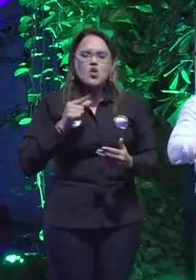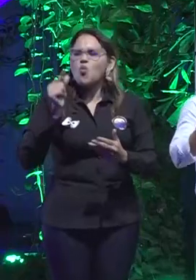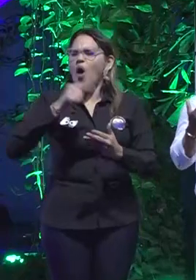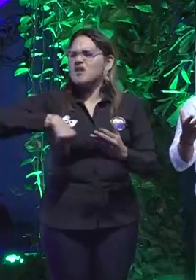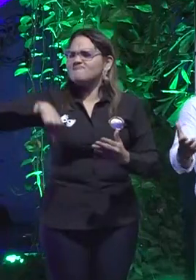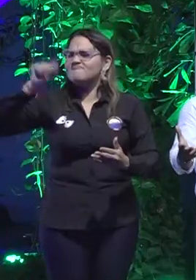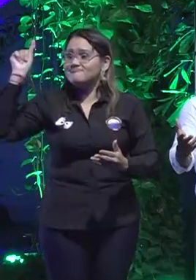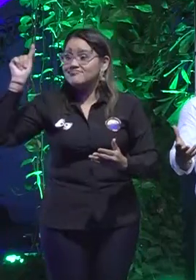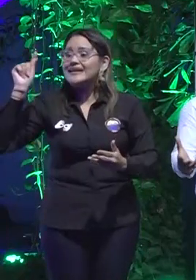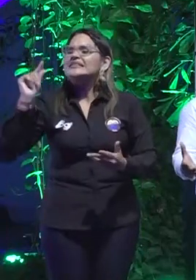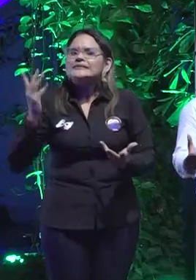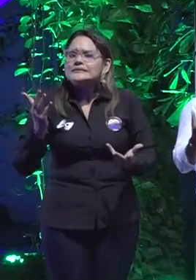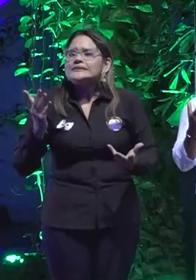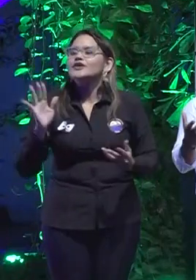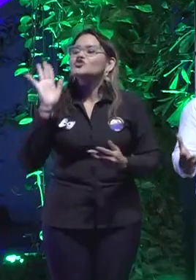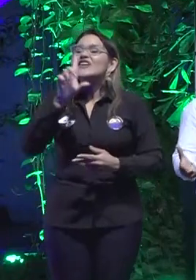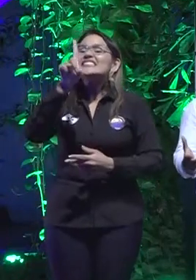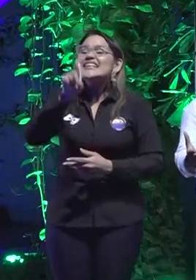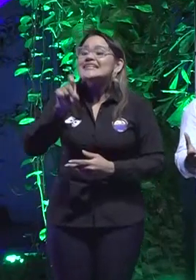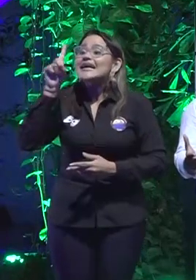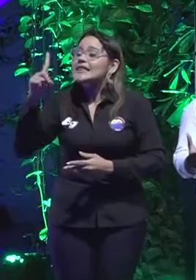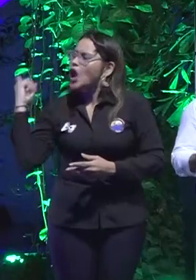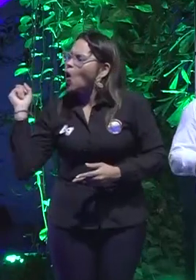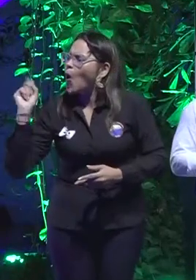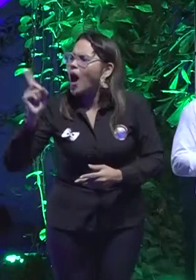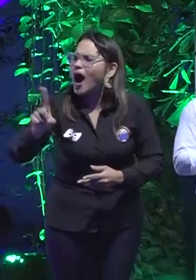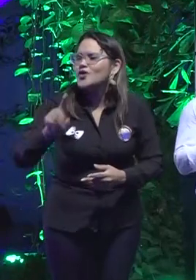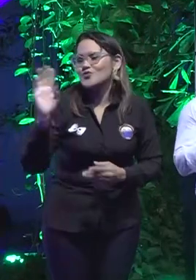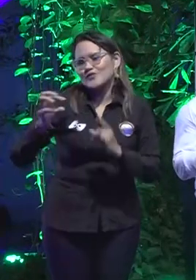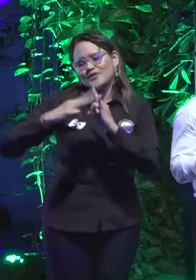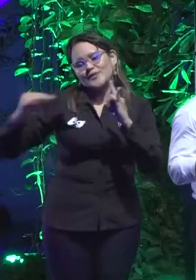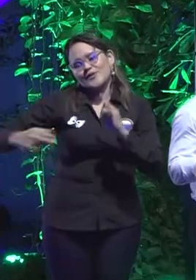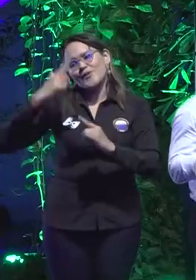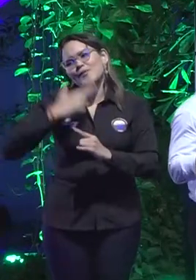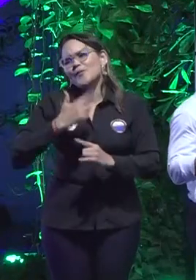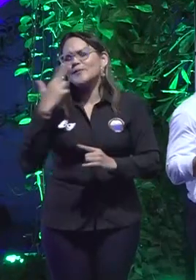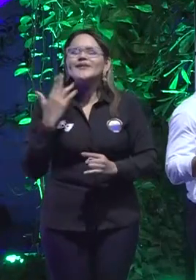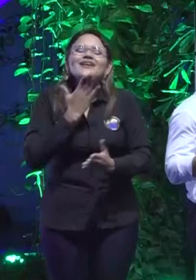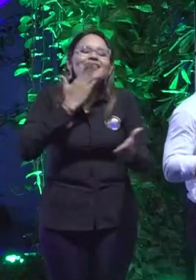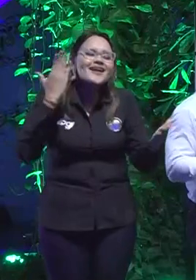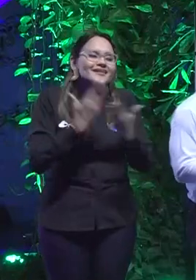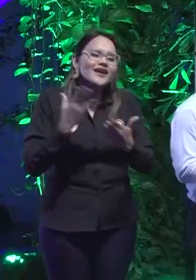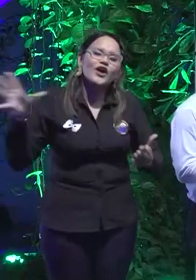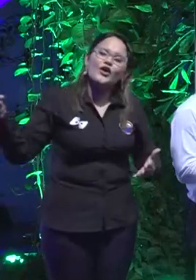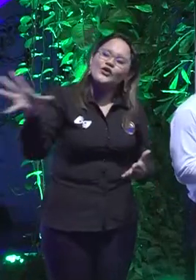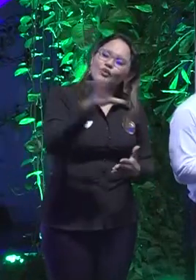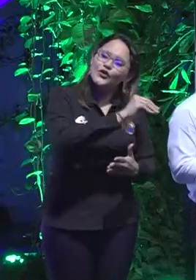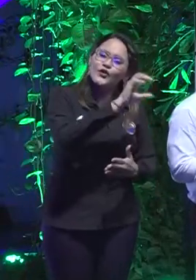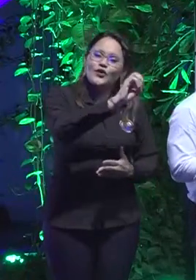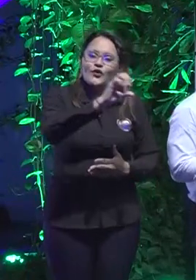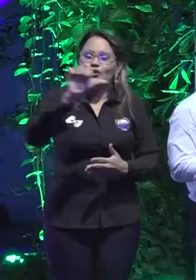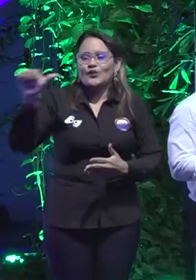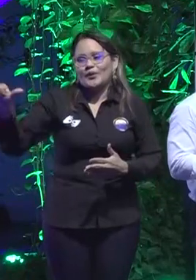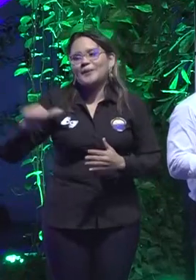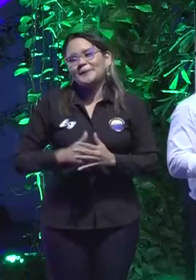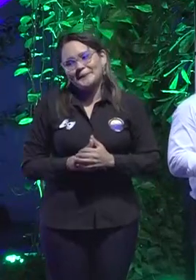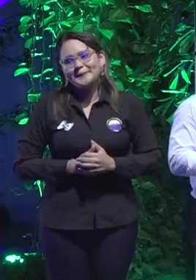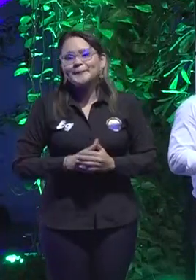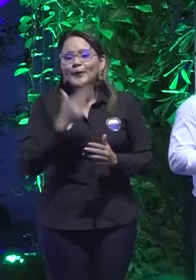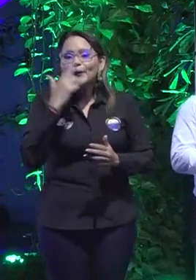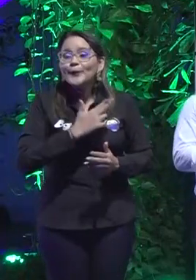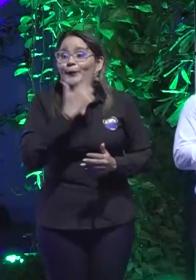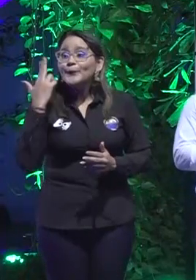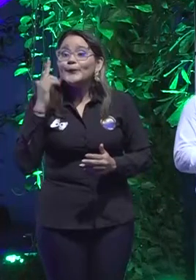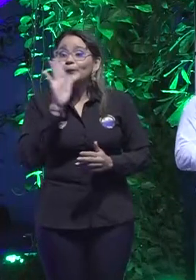acredita 61 años de historia, de trayectoria, de compromiso. Así que muchas gracias a todos y a todas por ese compromiso. Esta